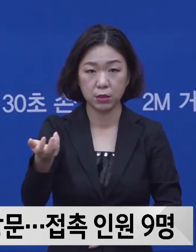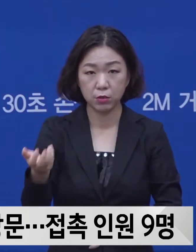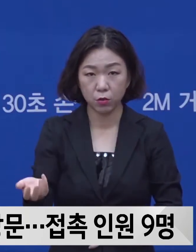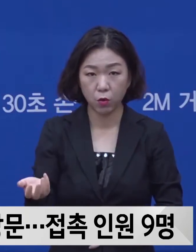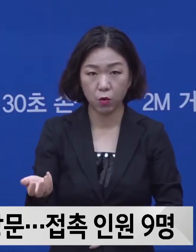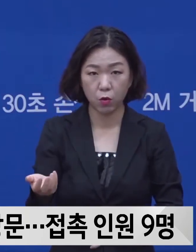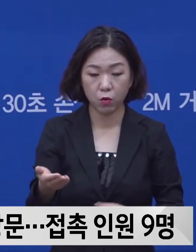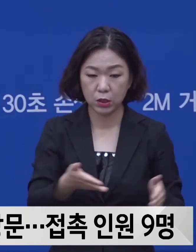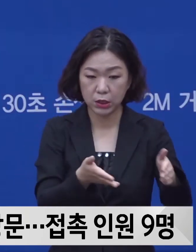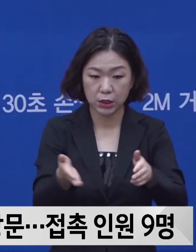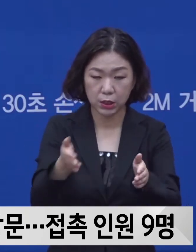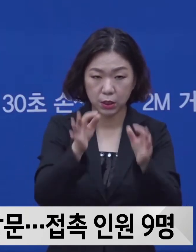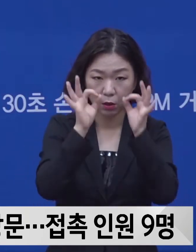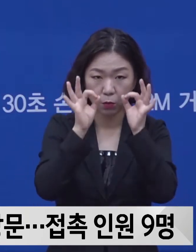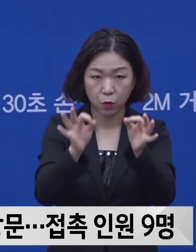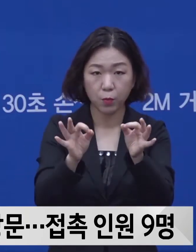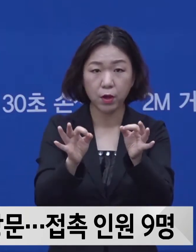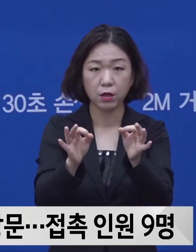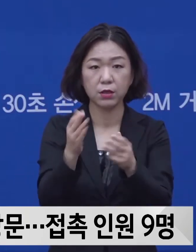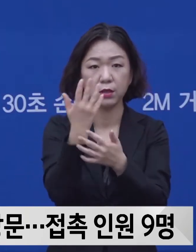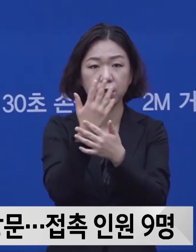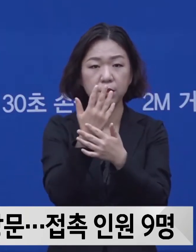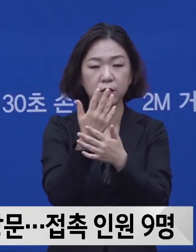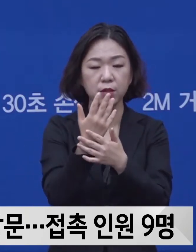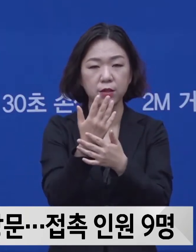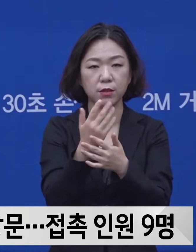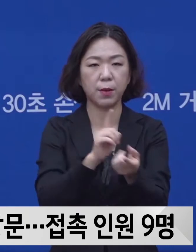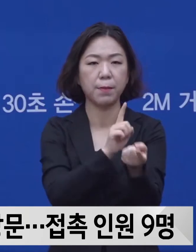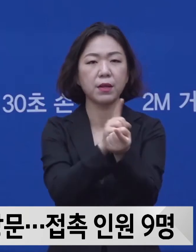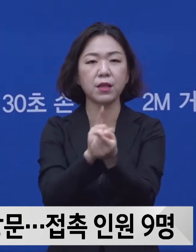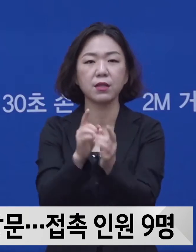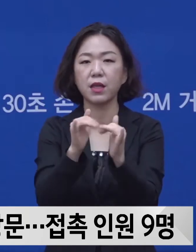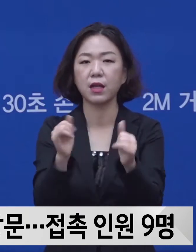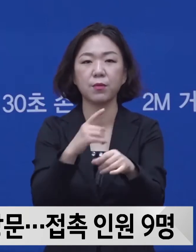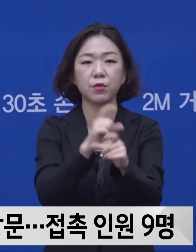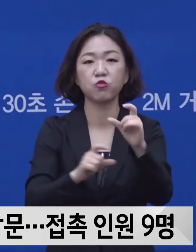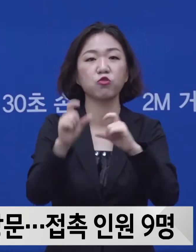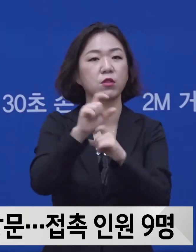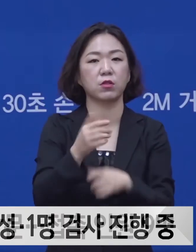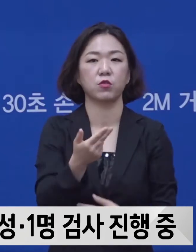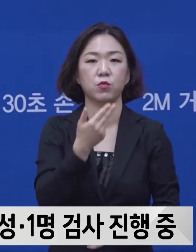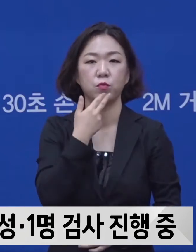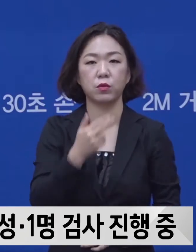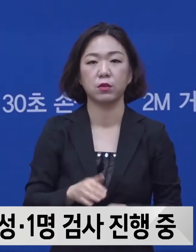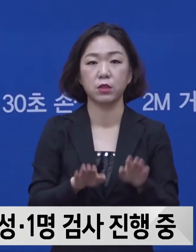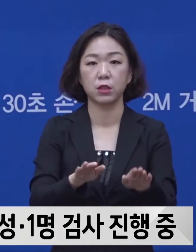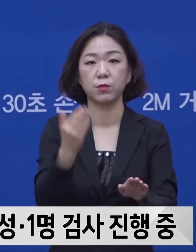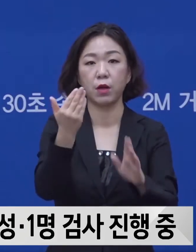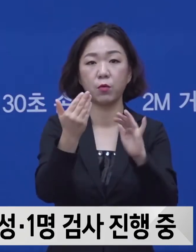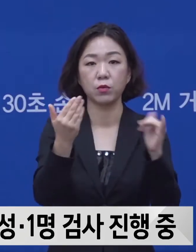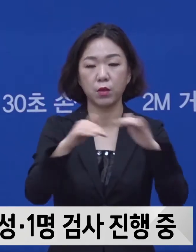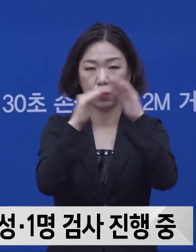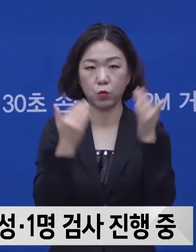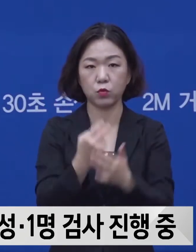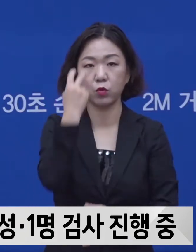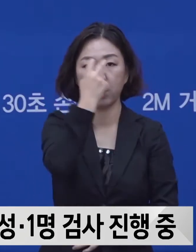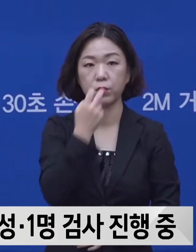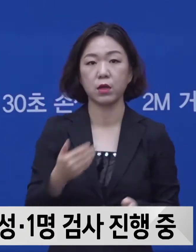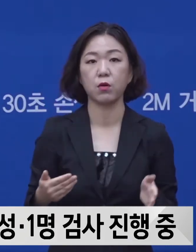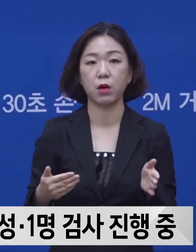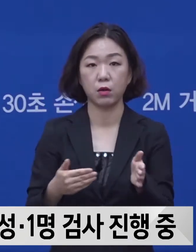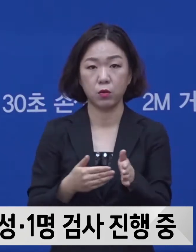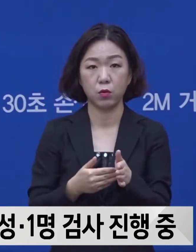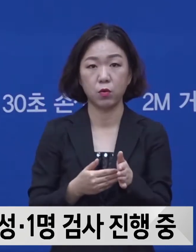이동 동선상에 접촉한 불특정 시민은 없는 것으로 파악되었습니다. 현재 9명은 모두 검사를